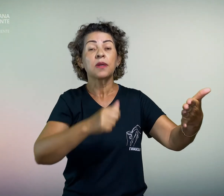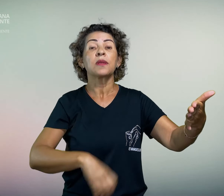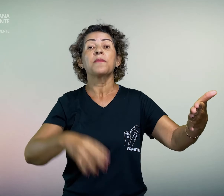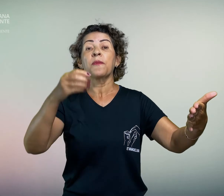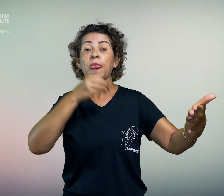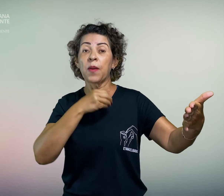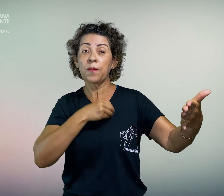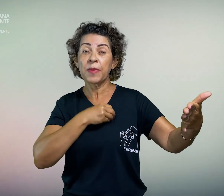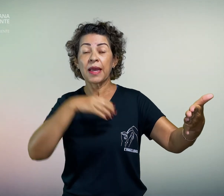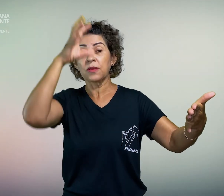Segunda coluna: